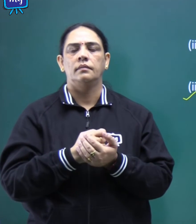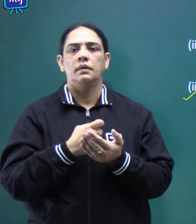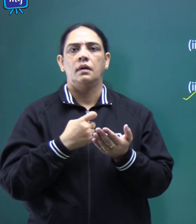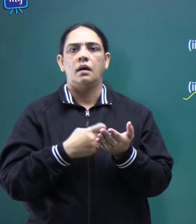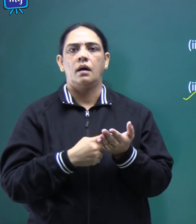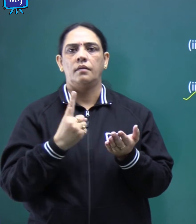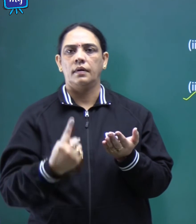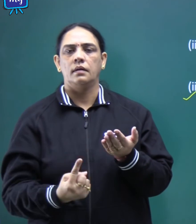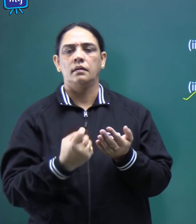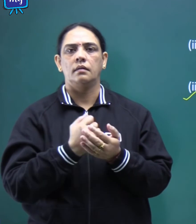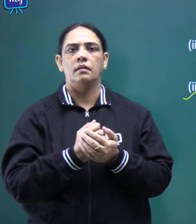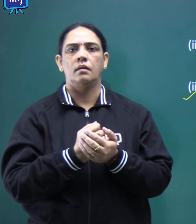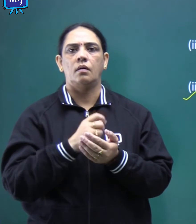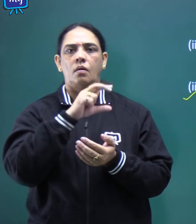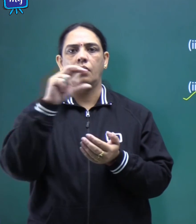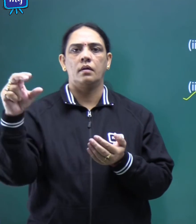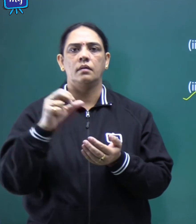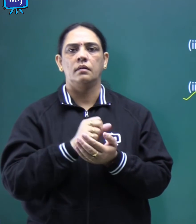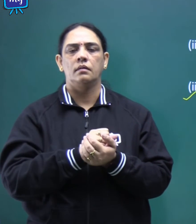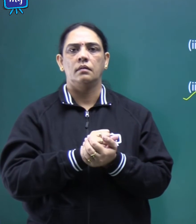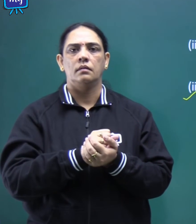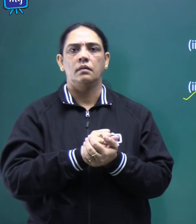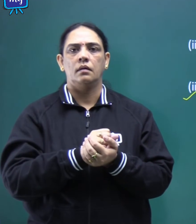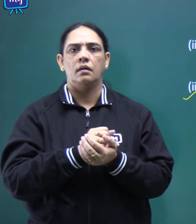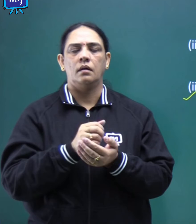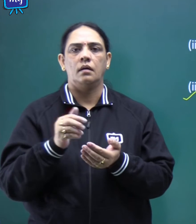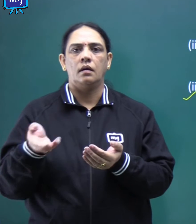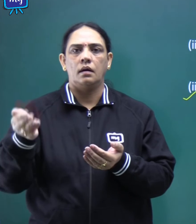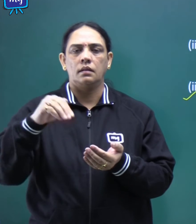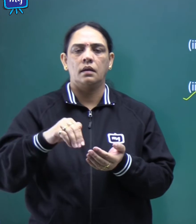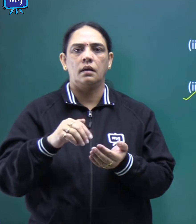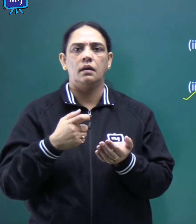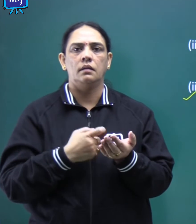r1 तथा भीतरी त्रिज्या